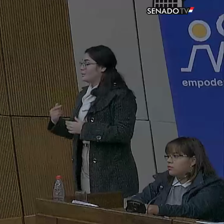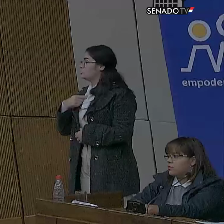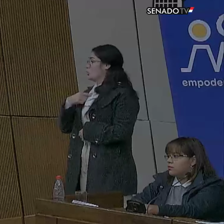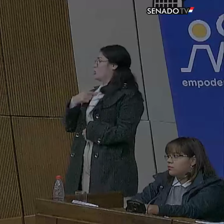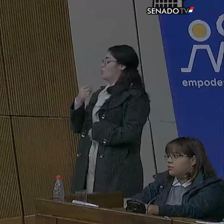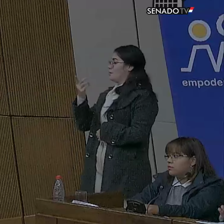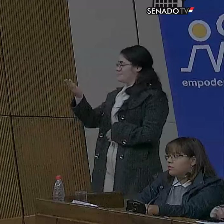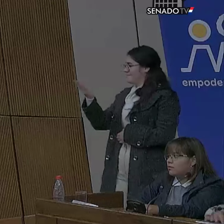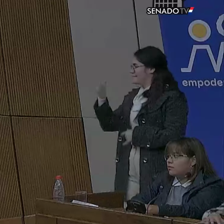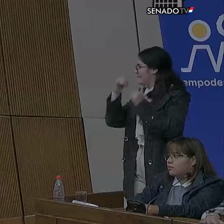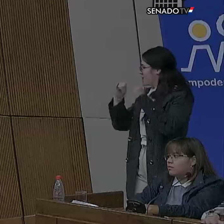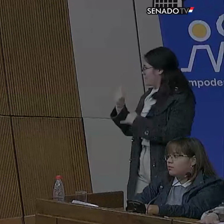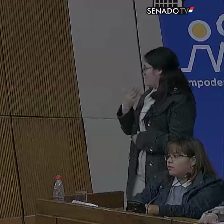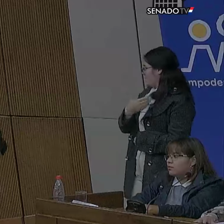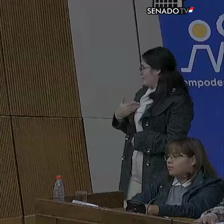dice.